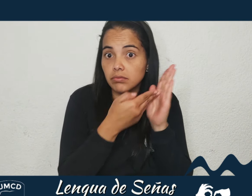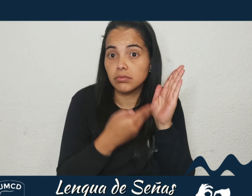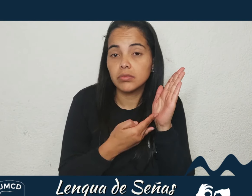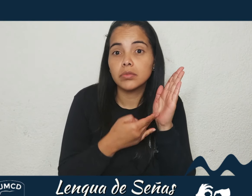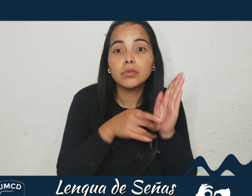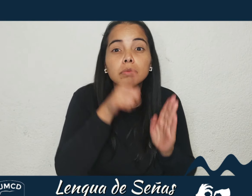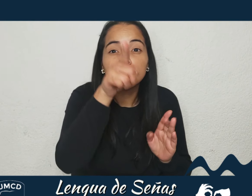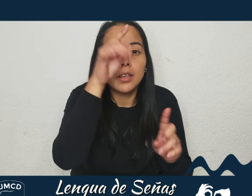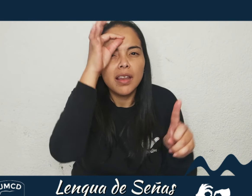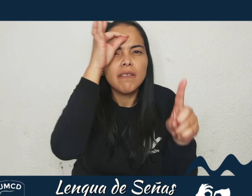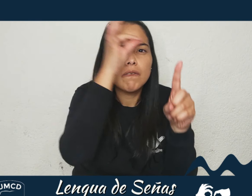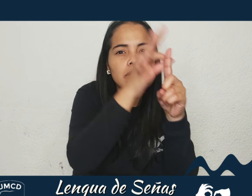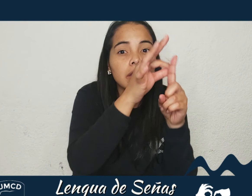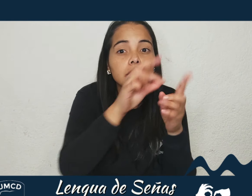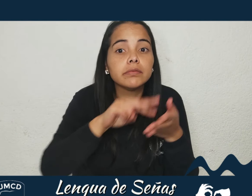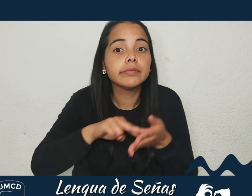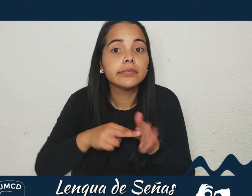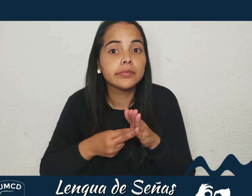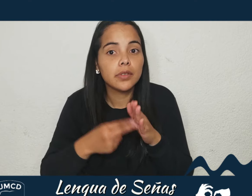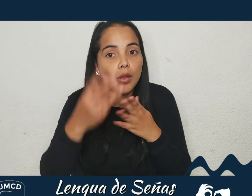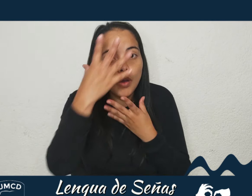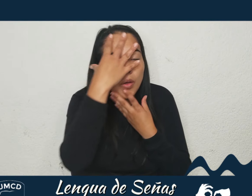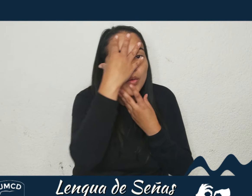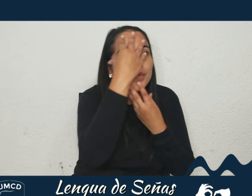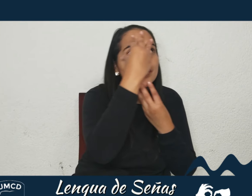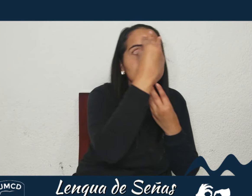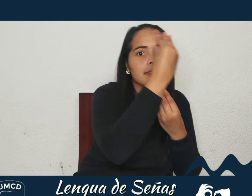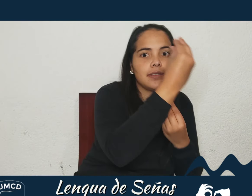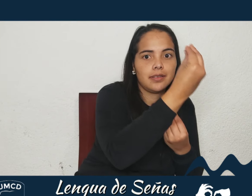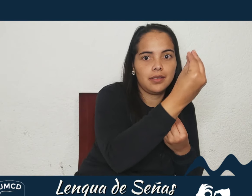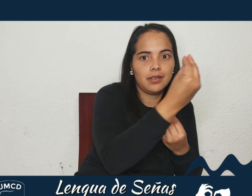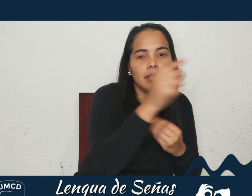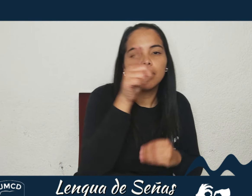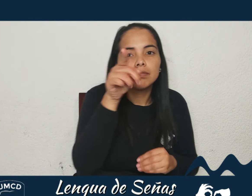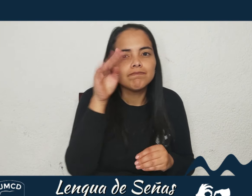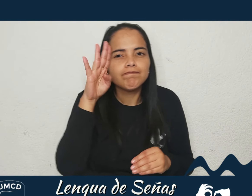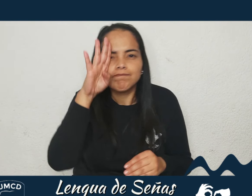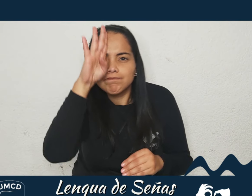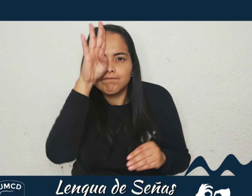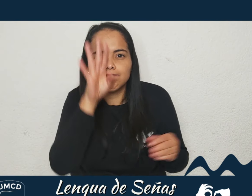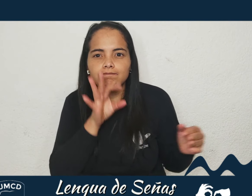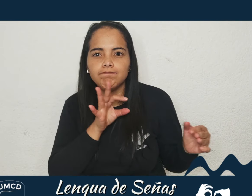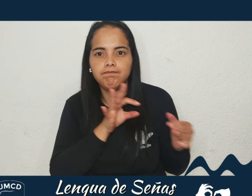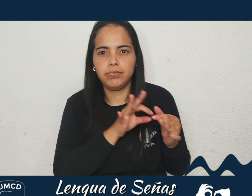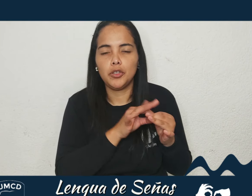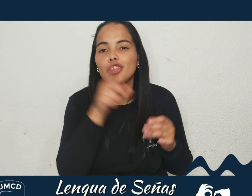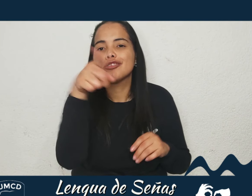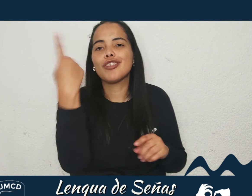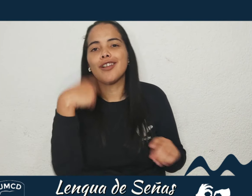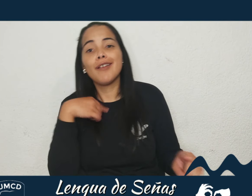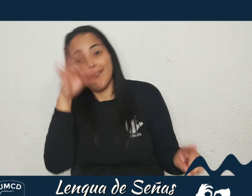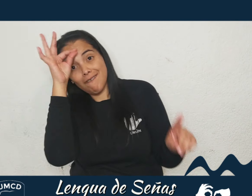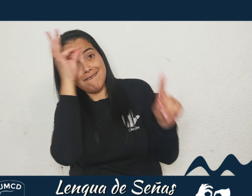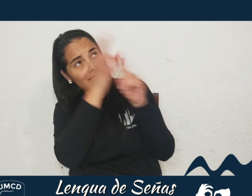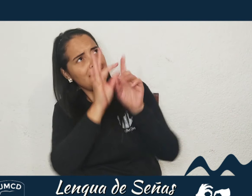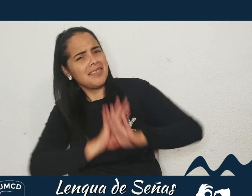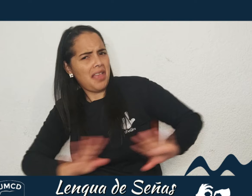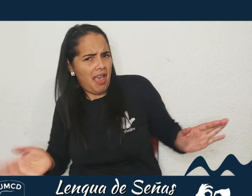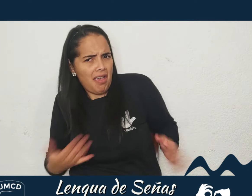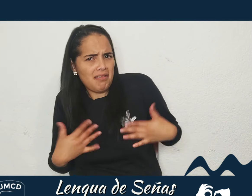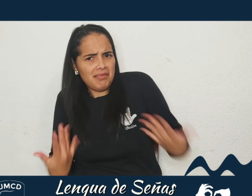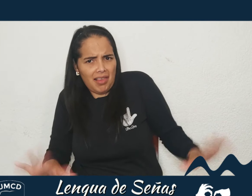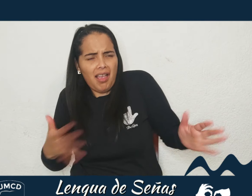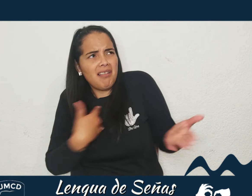bíblica, en lo que encontramos como coherencia en toda la Biblia, es de que la fe tiene que ir ligada a la obediencia. Y obviamente